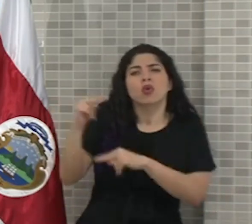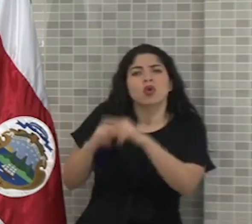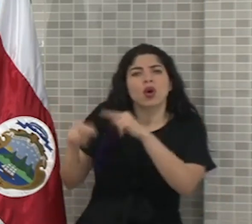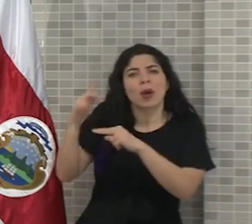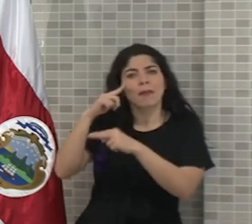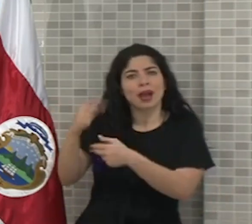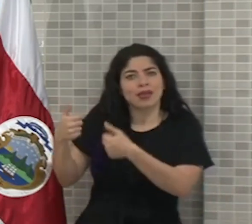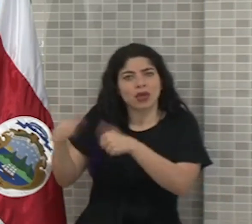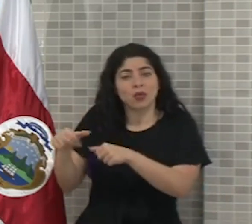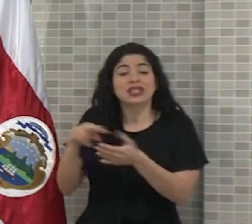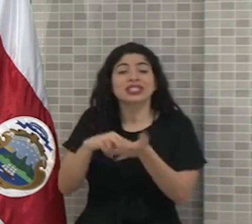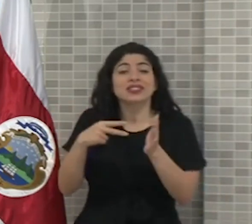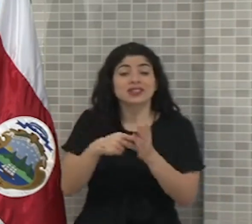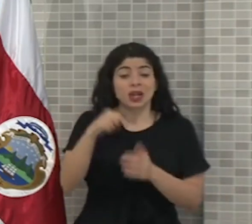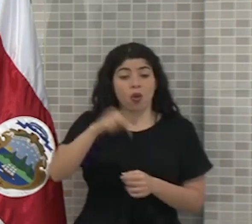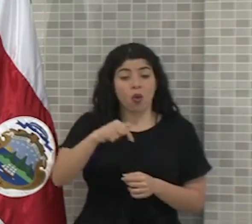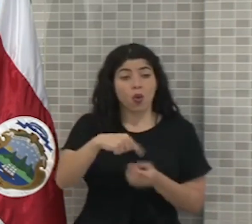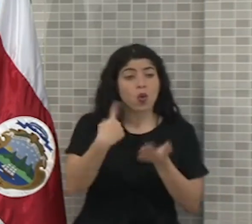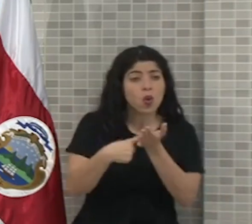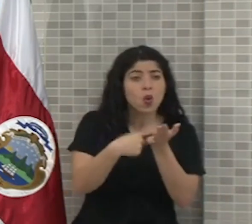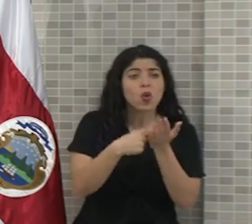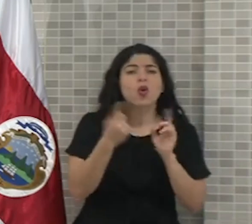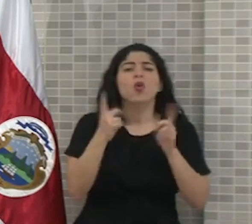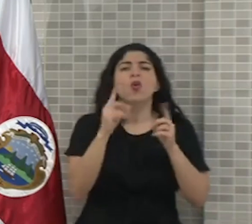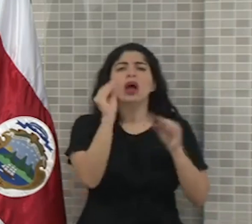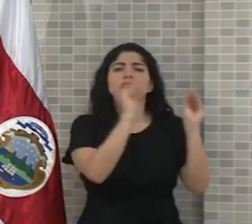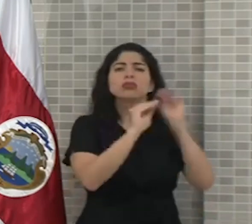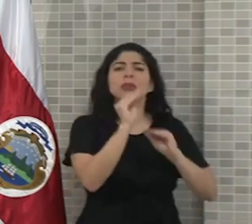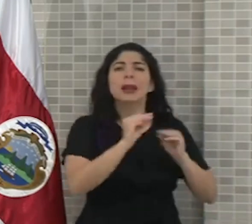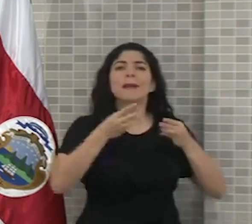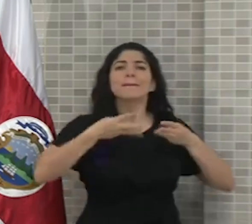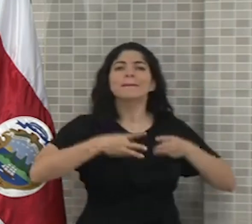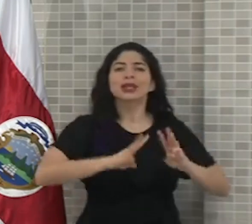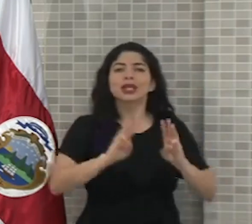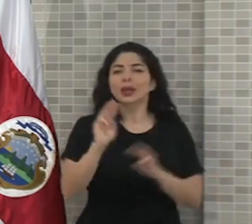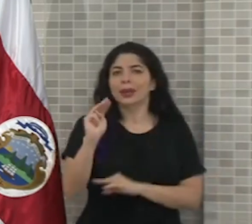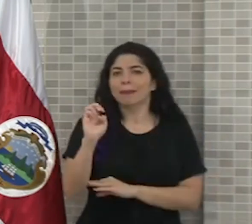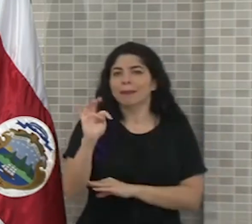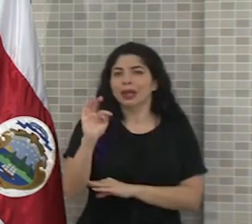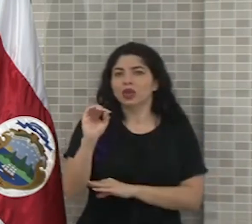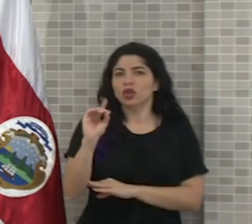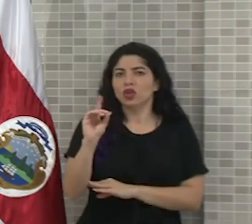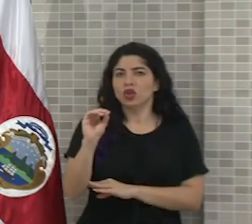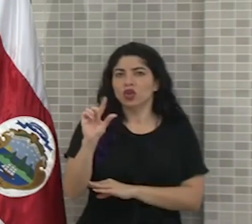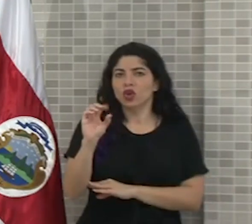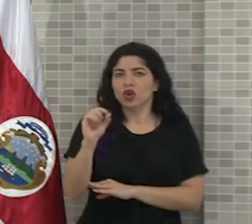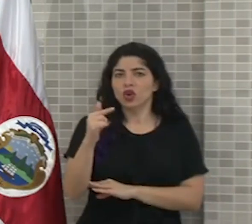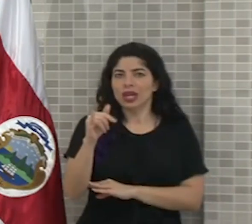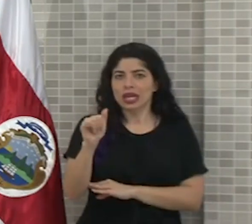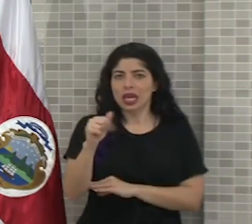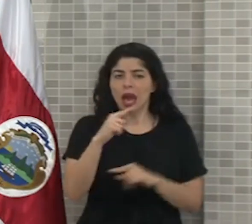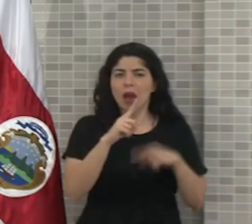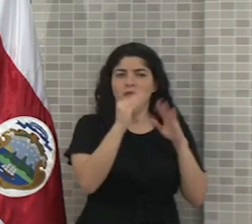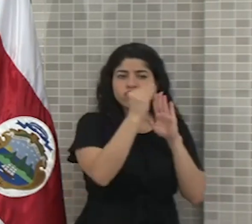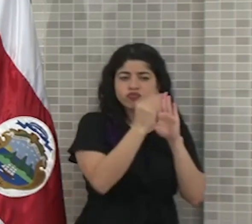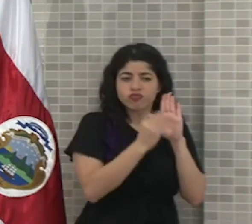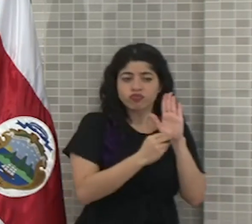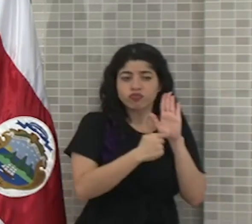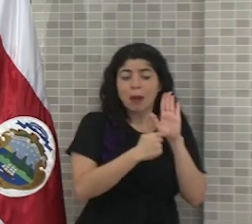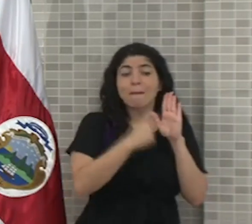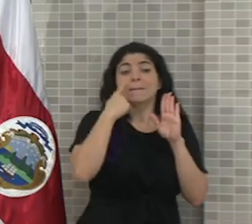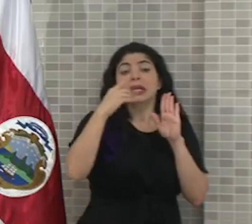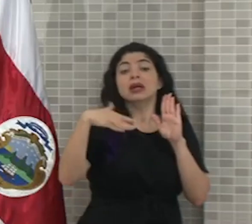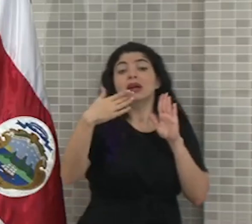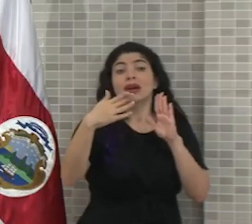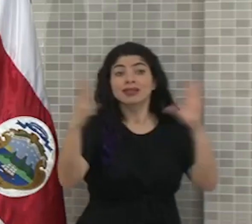decir, en cómo metodológicamente se va a operativizar rápidamente ese